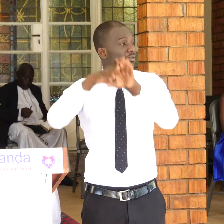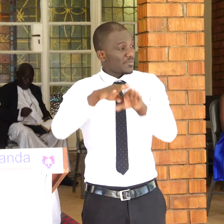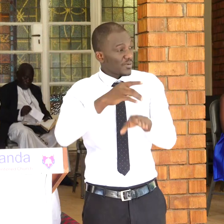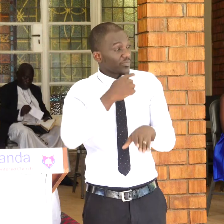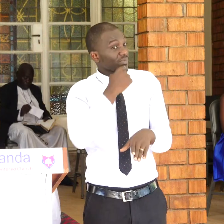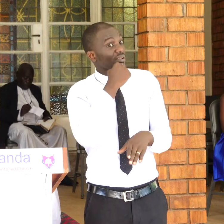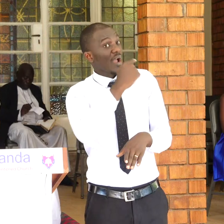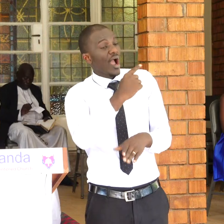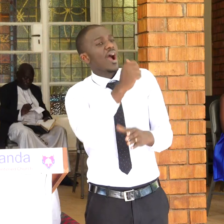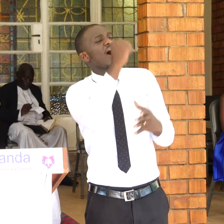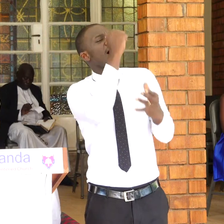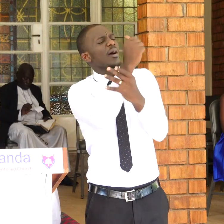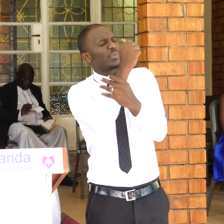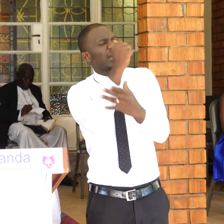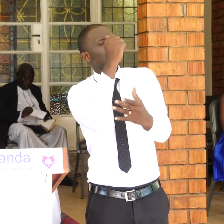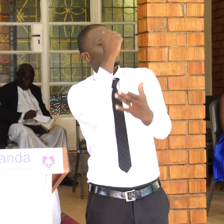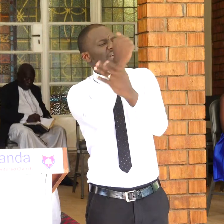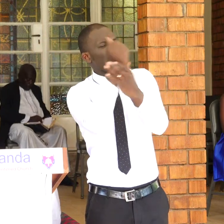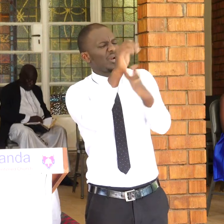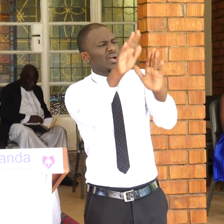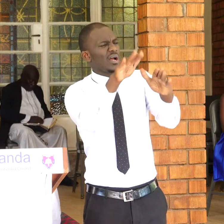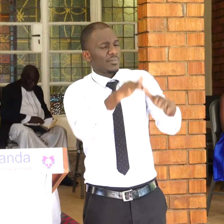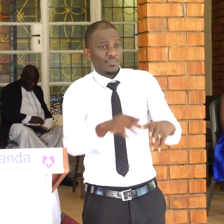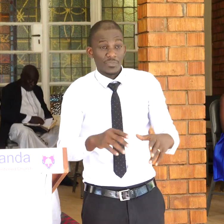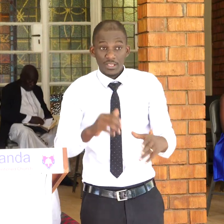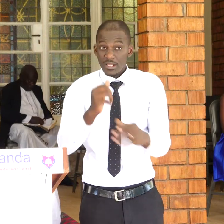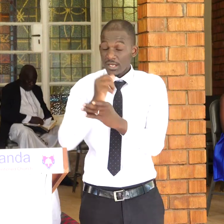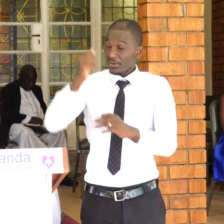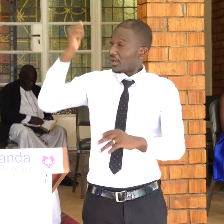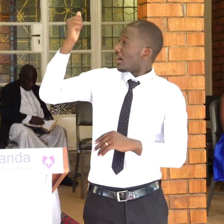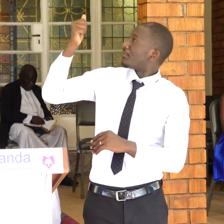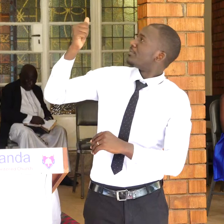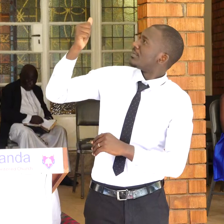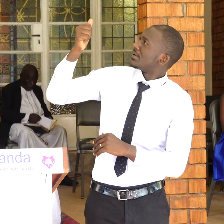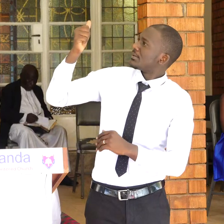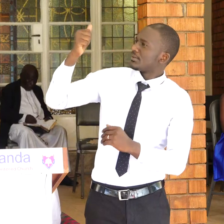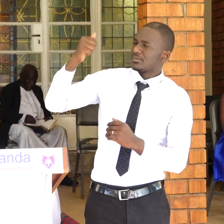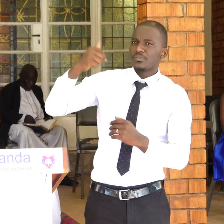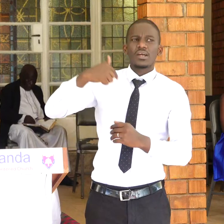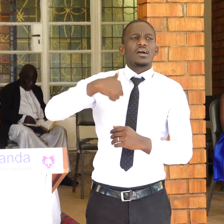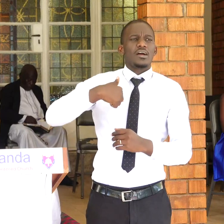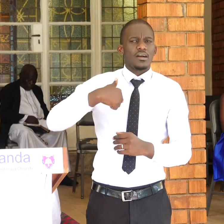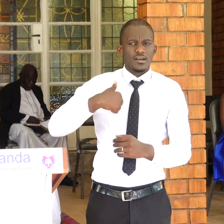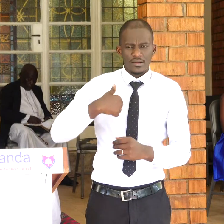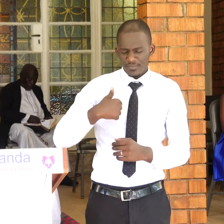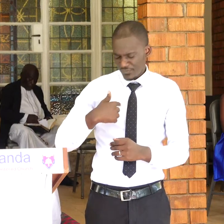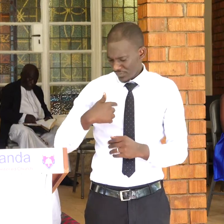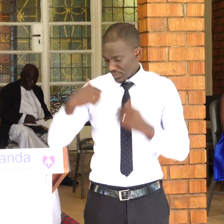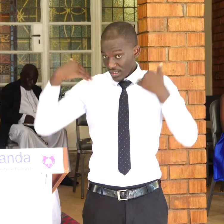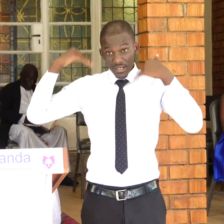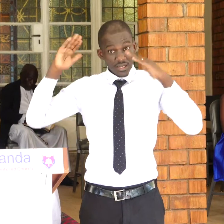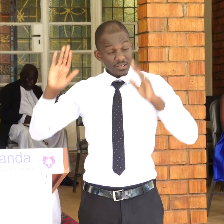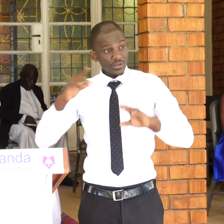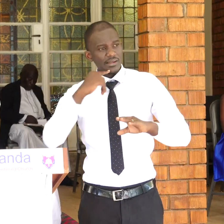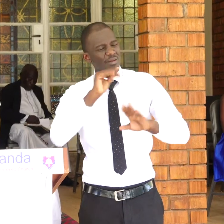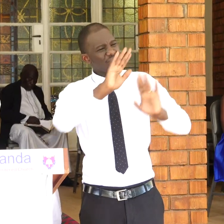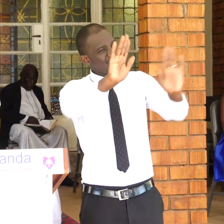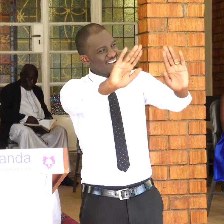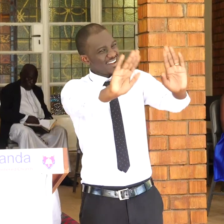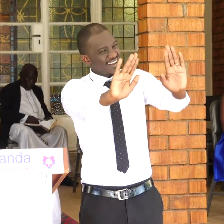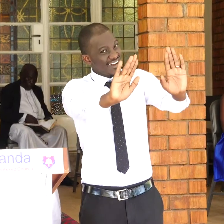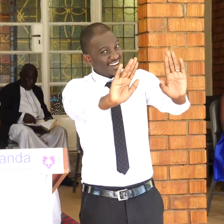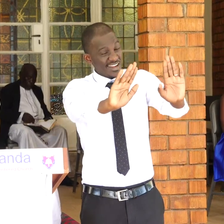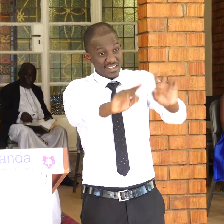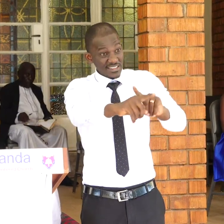nti, Ibulayimu, Ibulayimu, n'ayogera nti nze nzuuno, n'ayogera nti tosa mukono